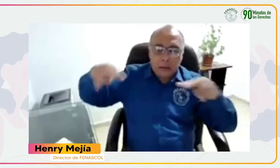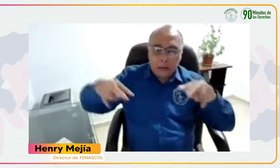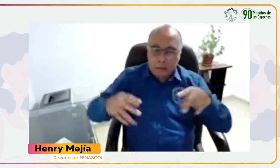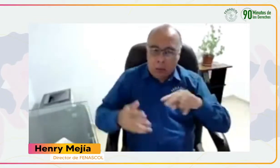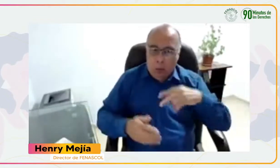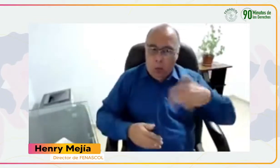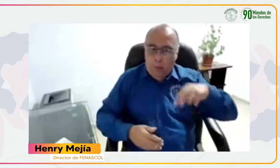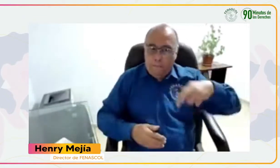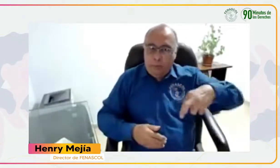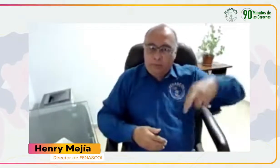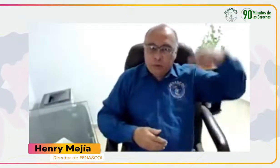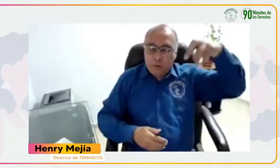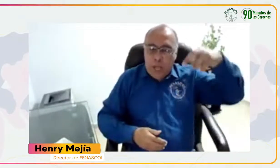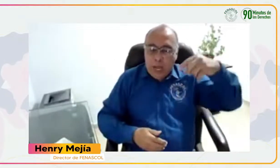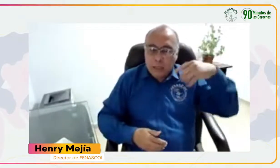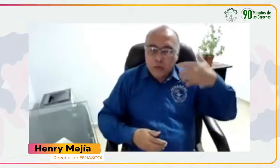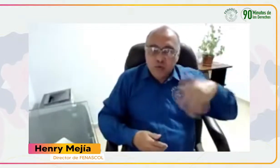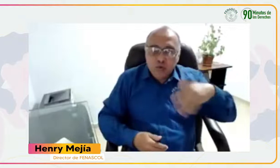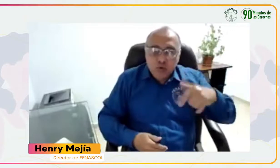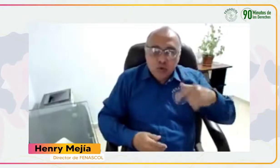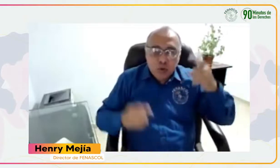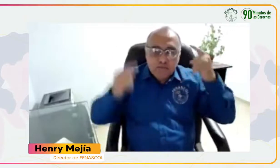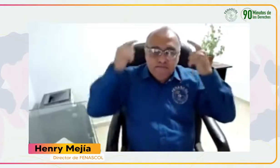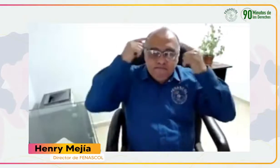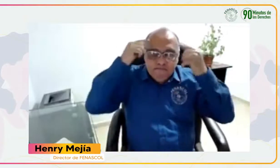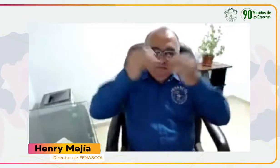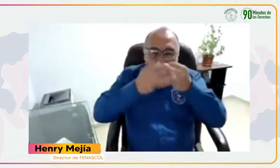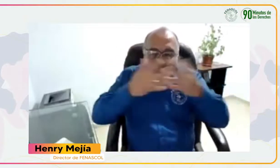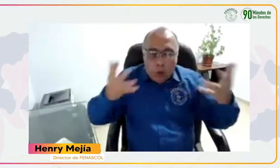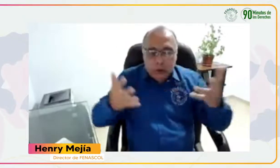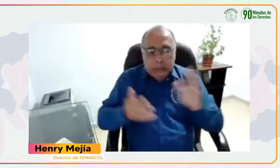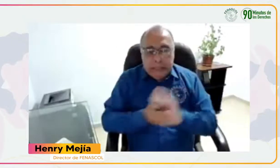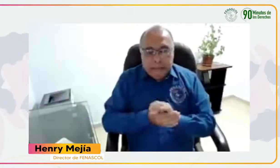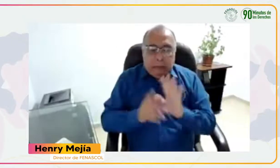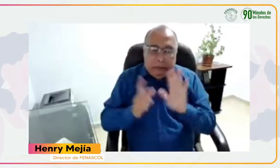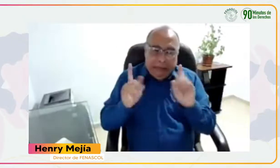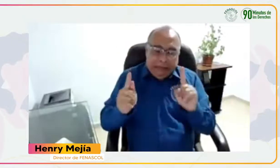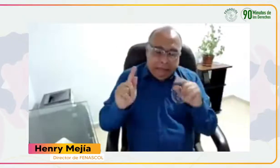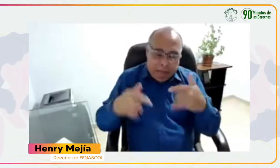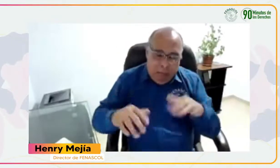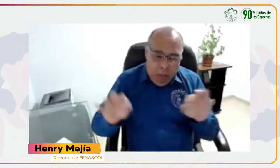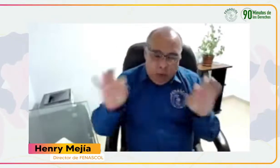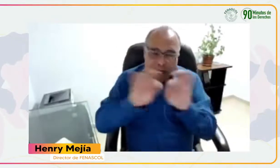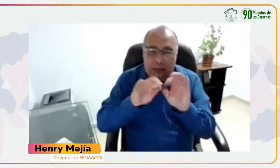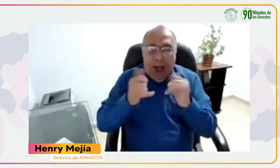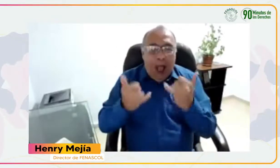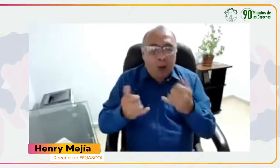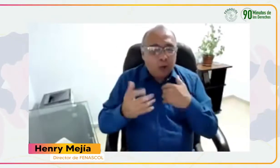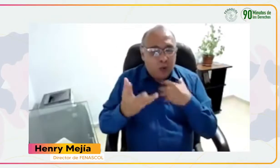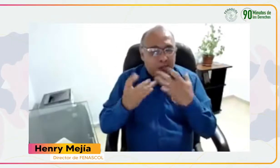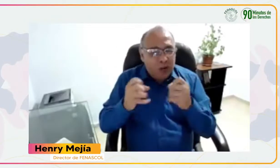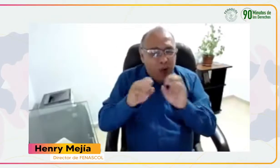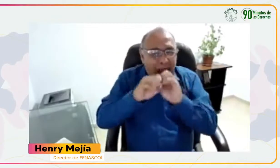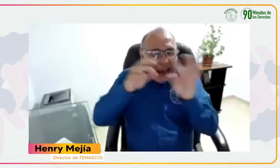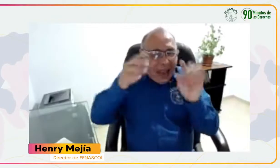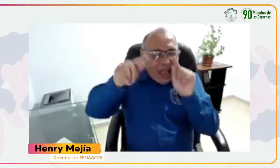abogadas, y son perspectivas diversas, diferentes disciplinas, diferentes profesiones aquí juntas y con diferentes